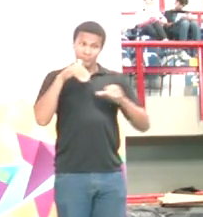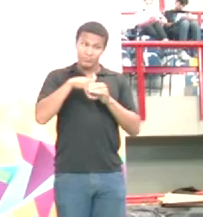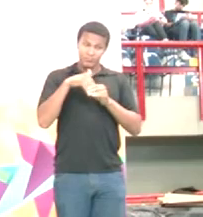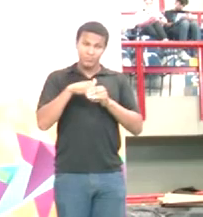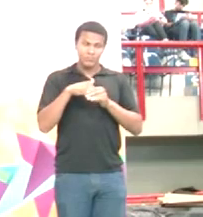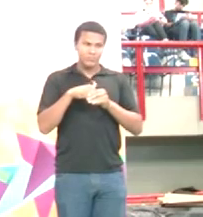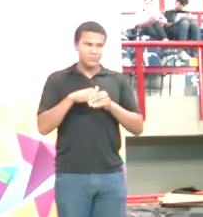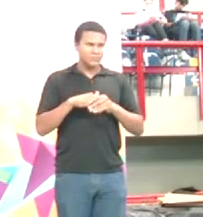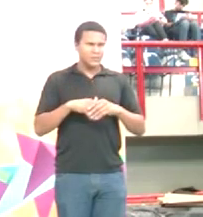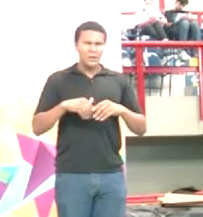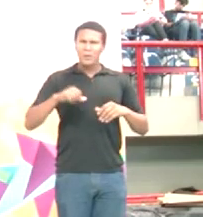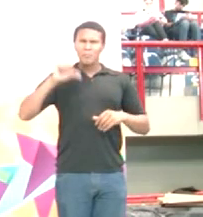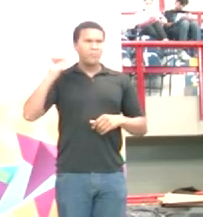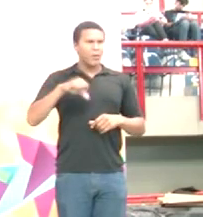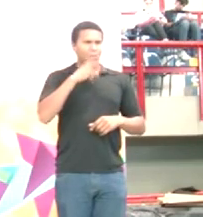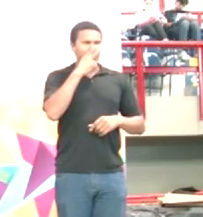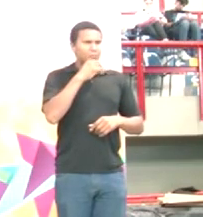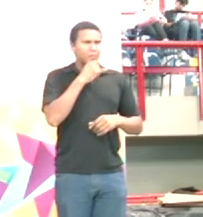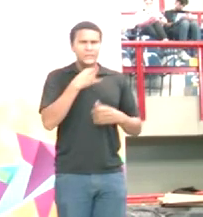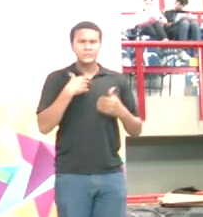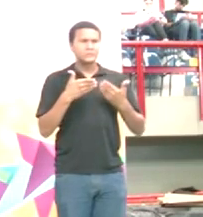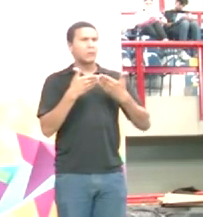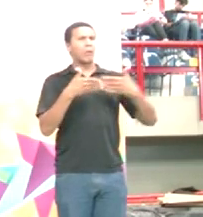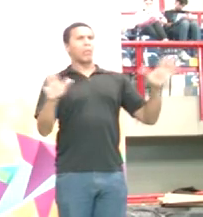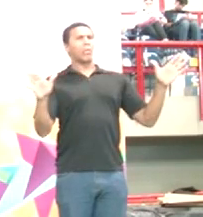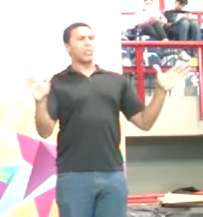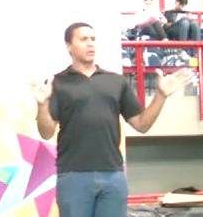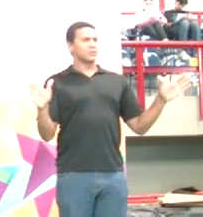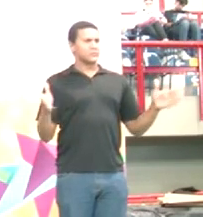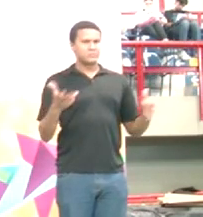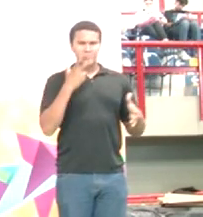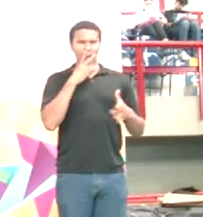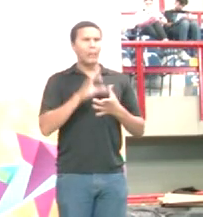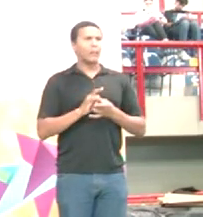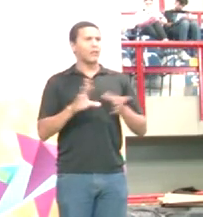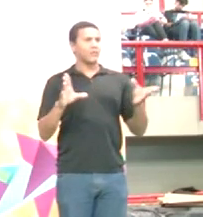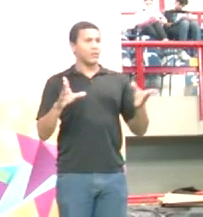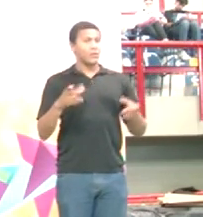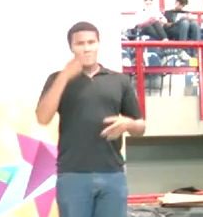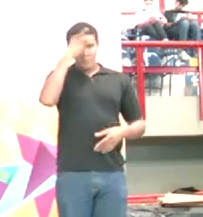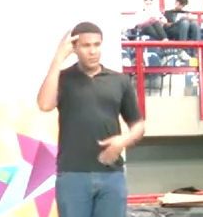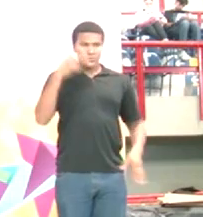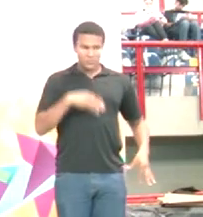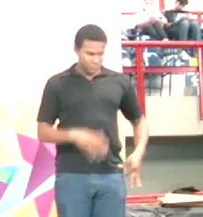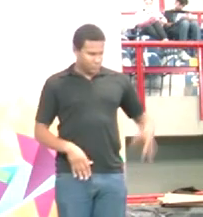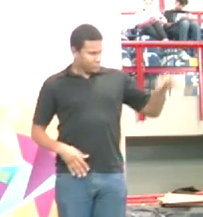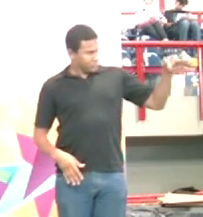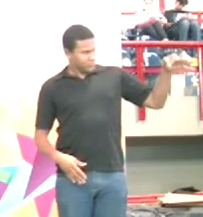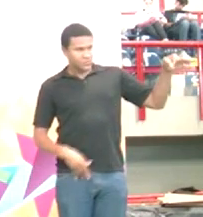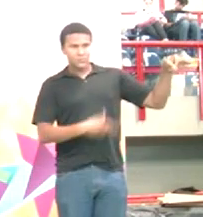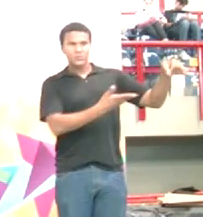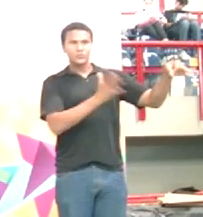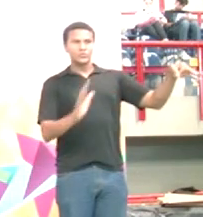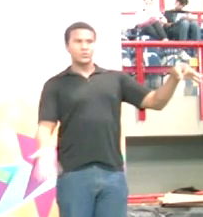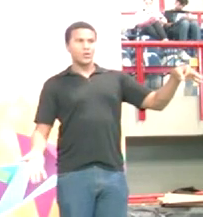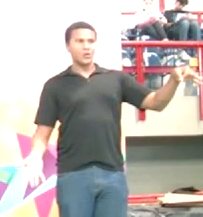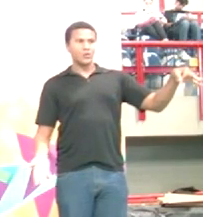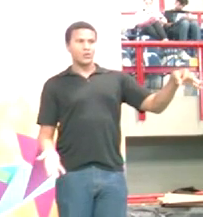A coisa era solta, era bico de pena. O cara levava de casa o voto já pronto.